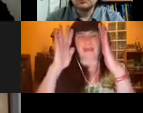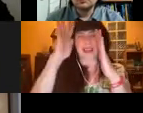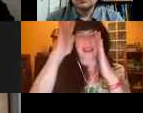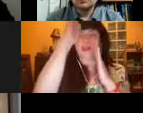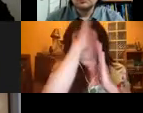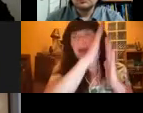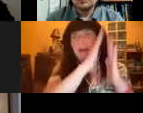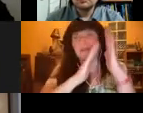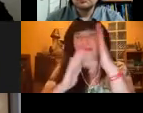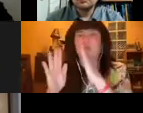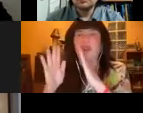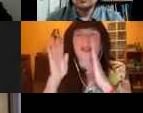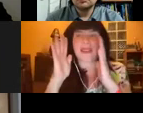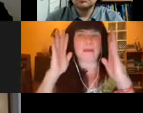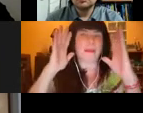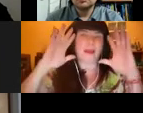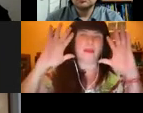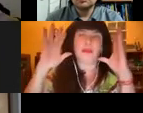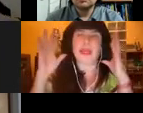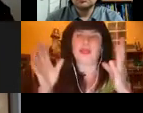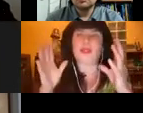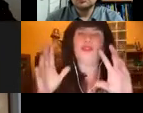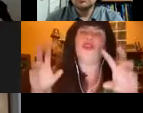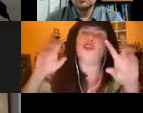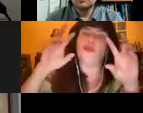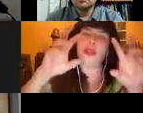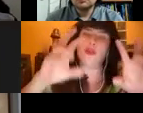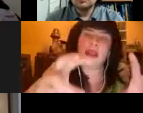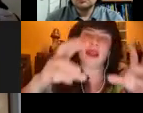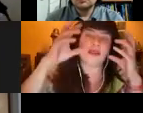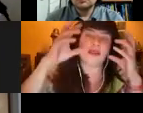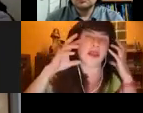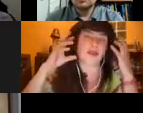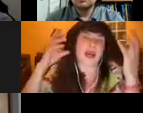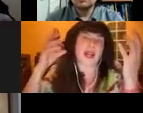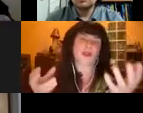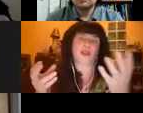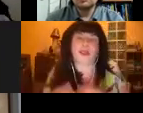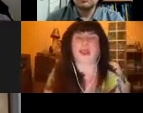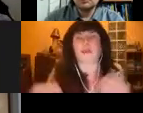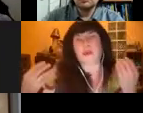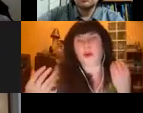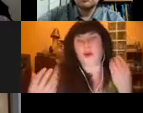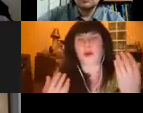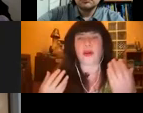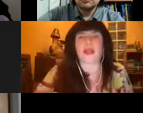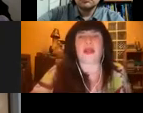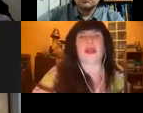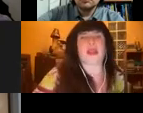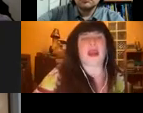están en alguna, seguramente, movimiento no manual asociado al rostro, por ejemplo,